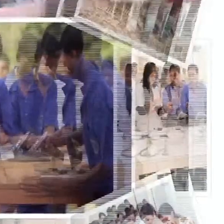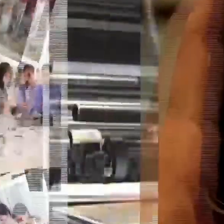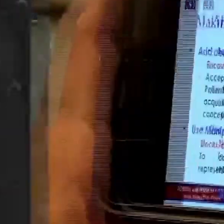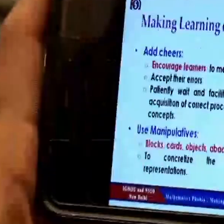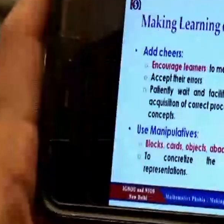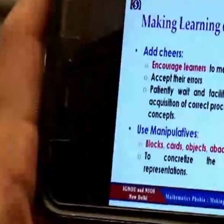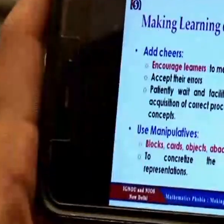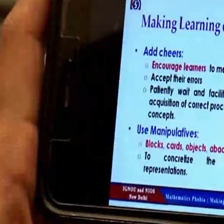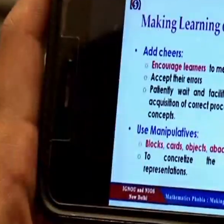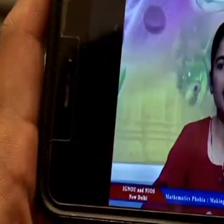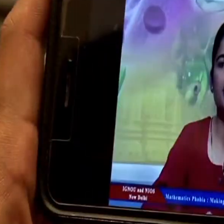करने।